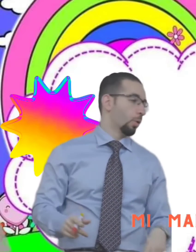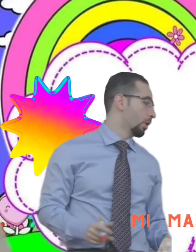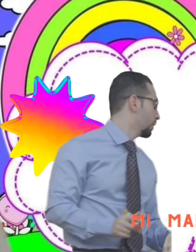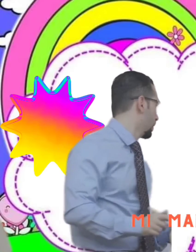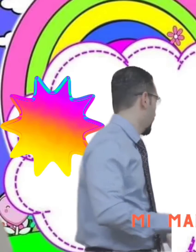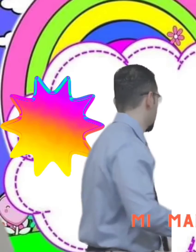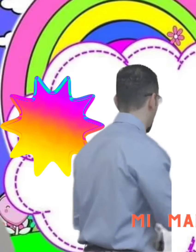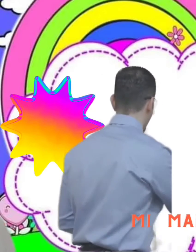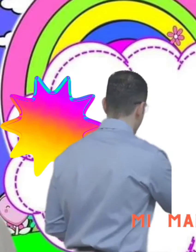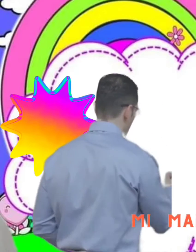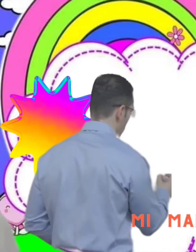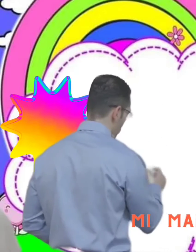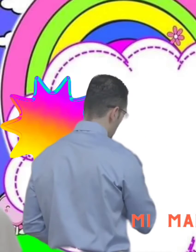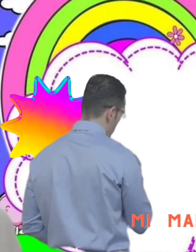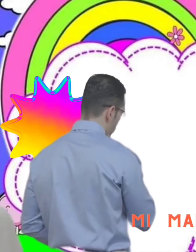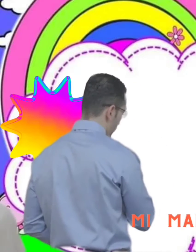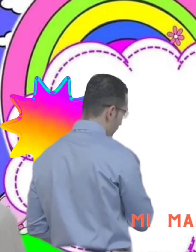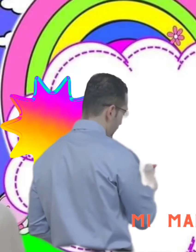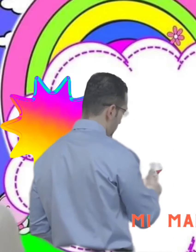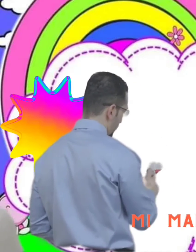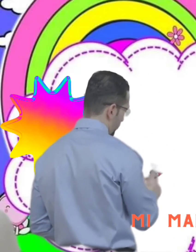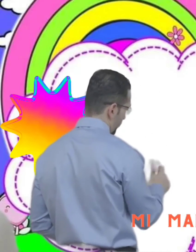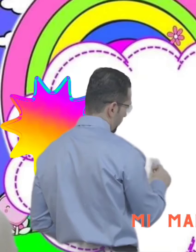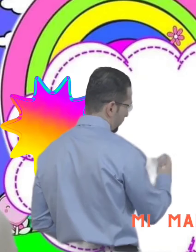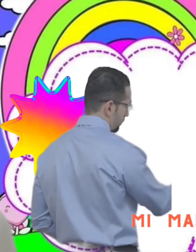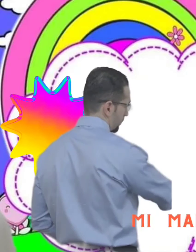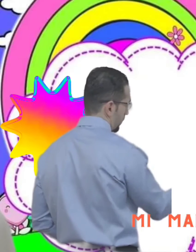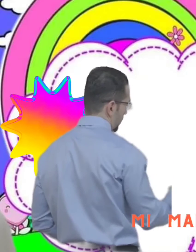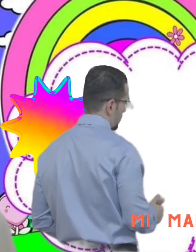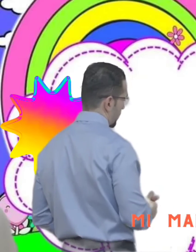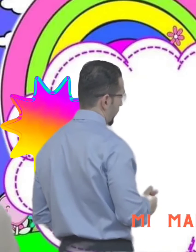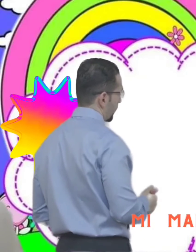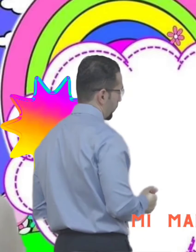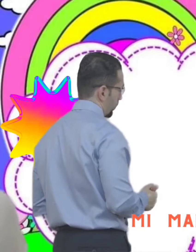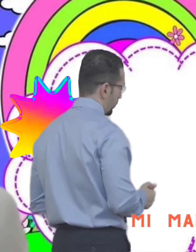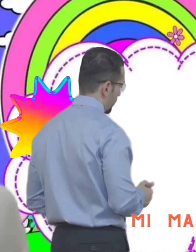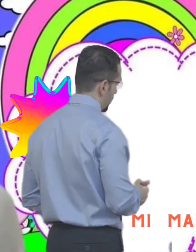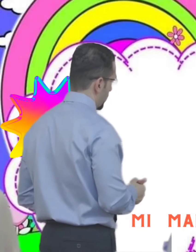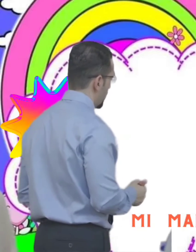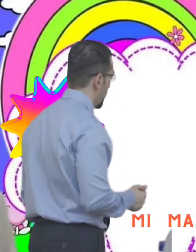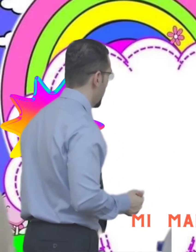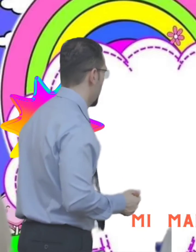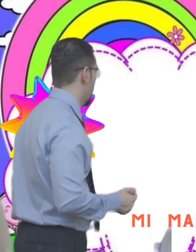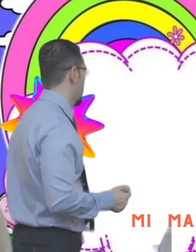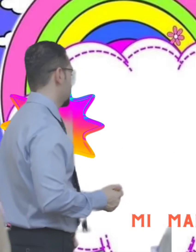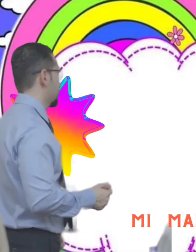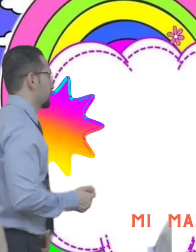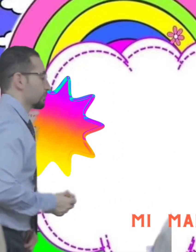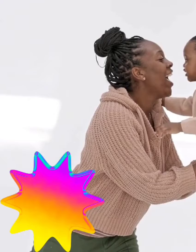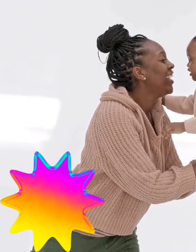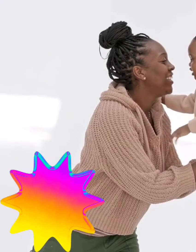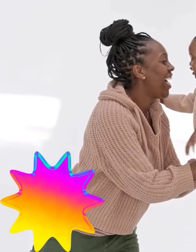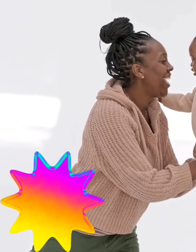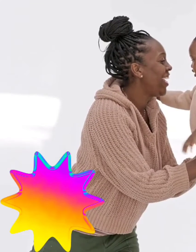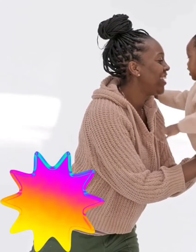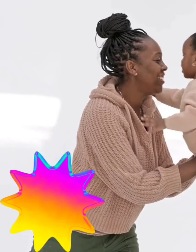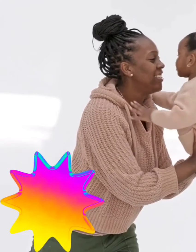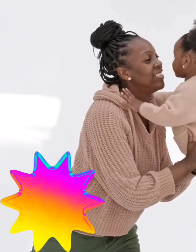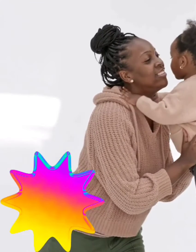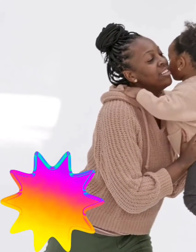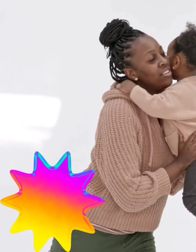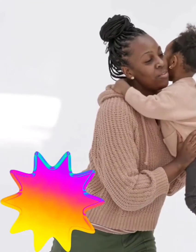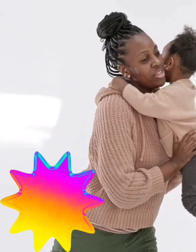Que cantar, maestro bello, hoy es tu día, eres para mí un fulgor, a mi